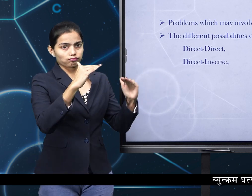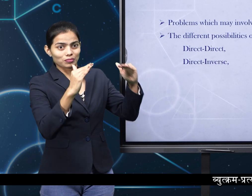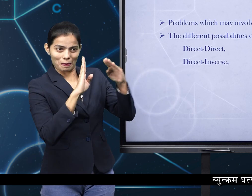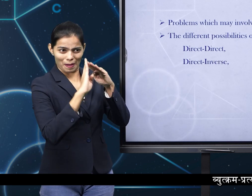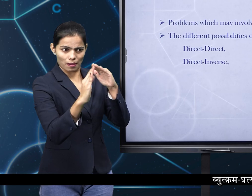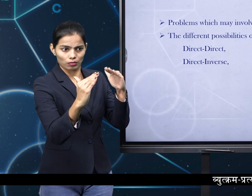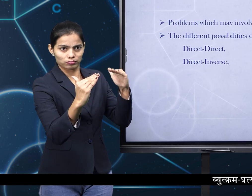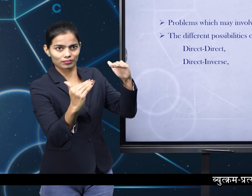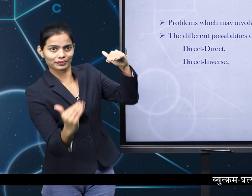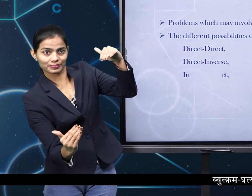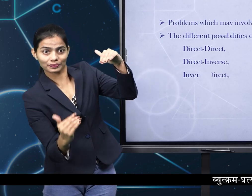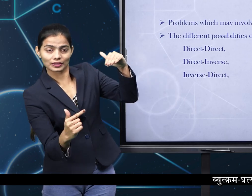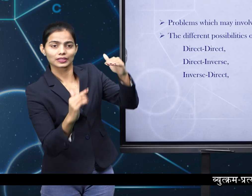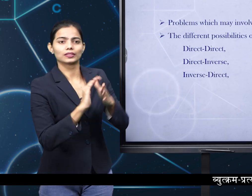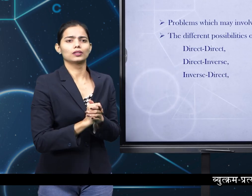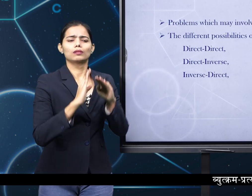व्युत्तम प्रत्यक्ष.